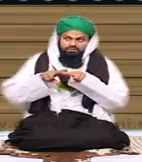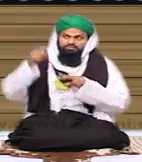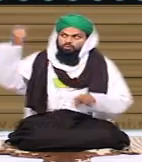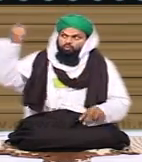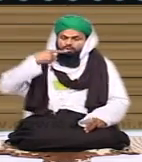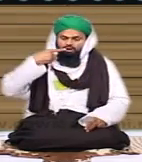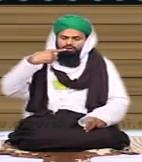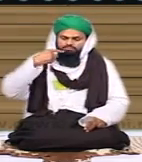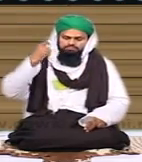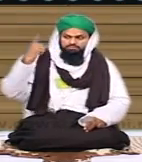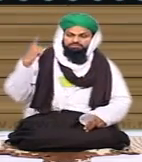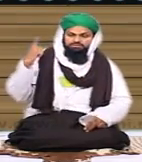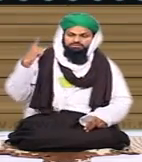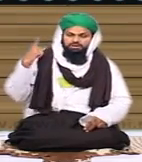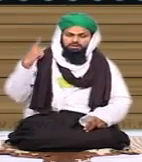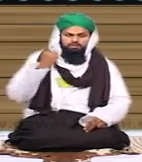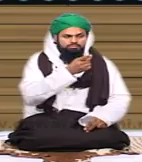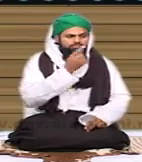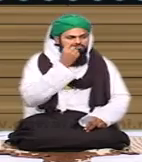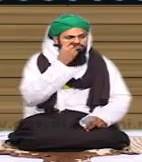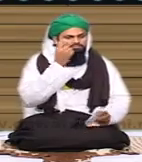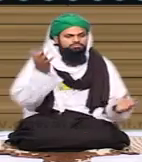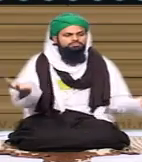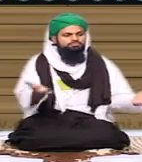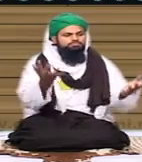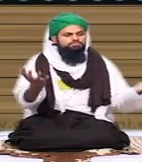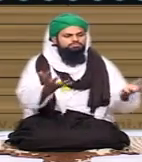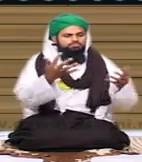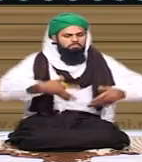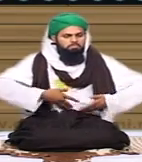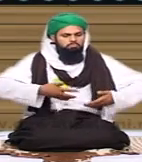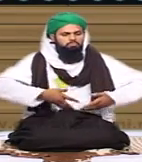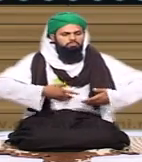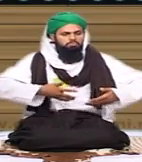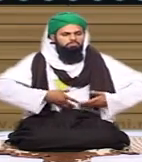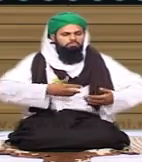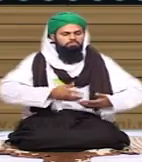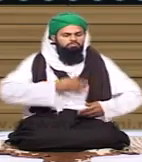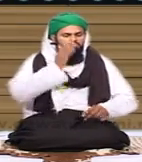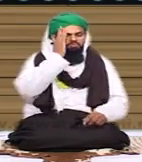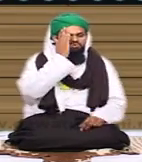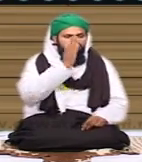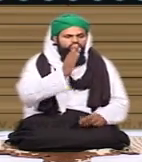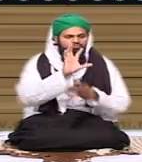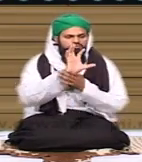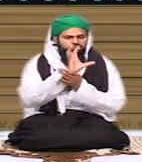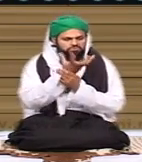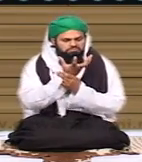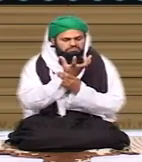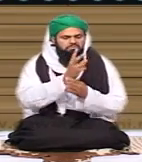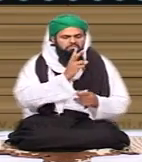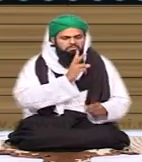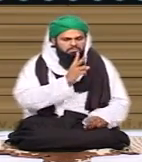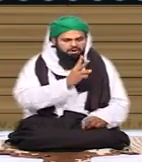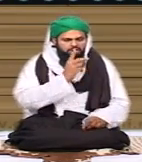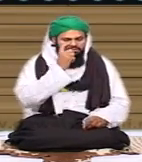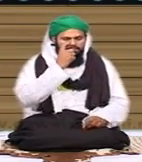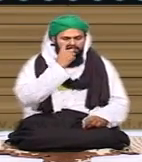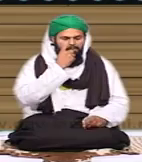मौत हुक्म के मुंतज़िर हैं, और ये खेल कूद में तमाशे में लगा हुआ है, हर वक्त दुनिया के चक्करों में